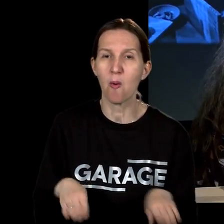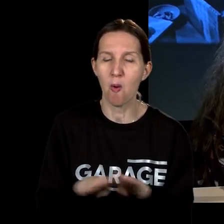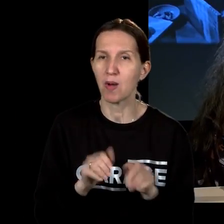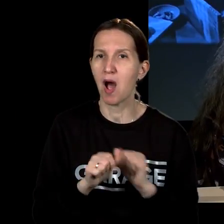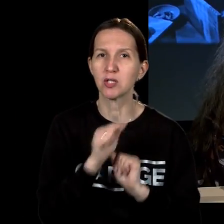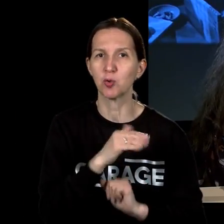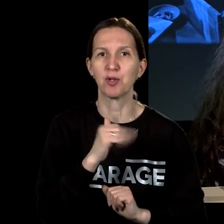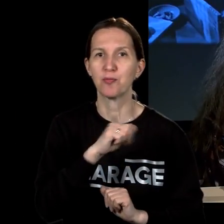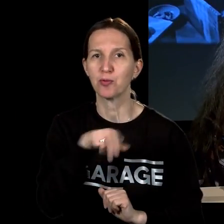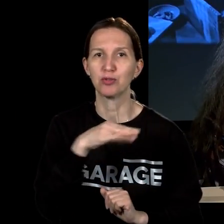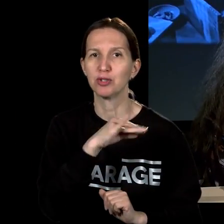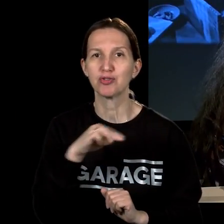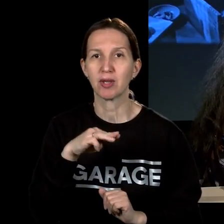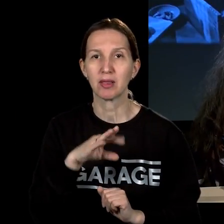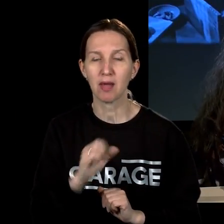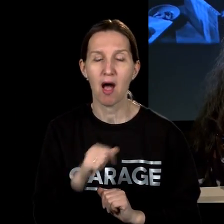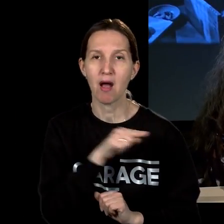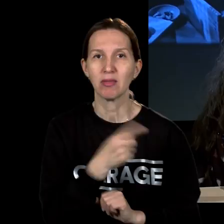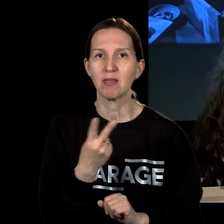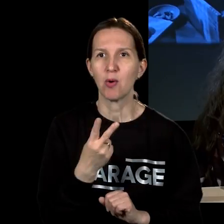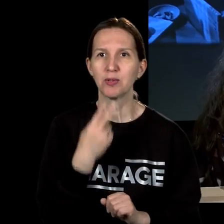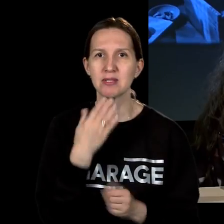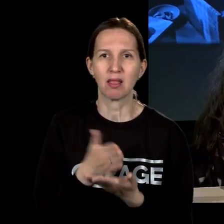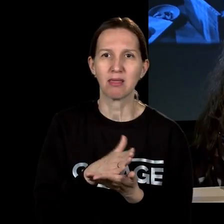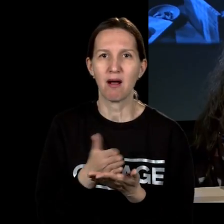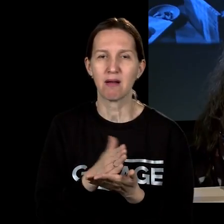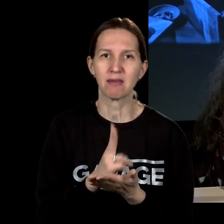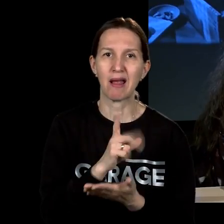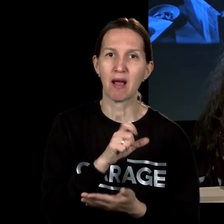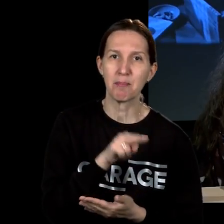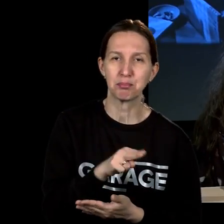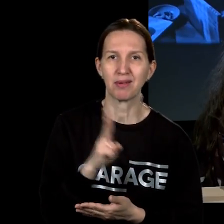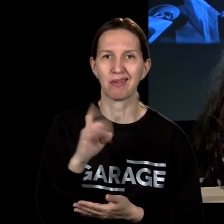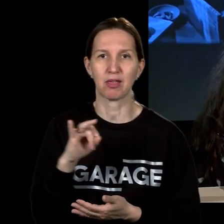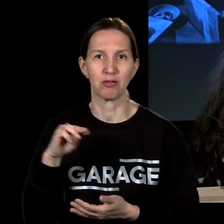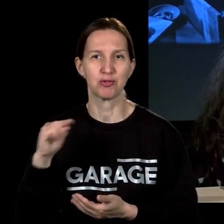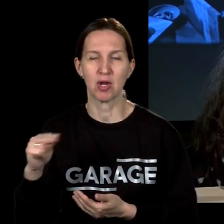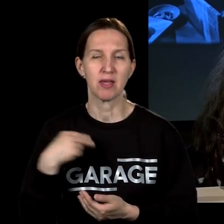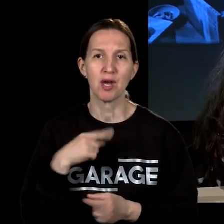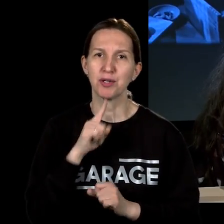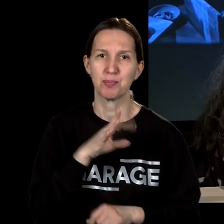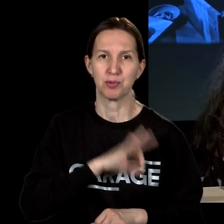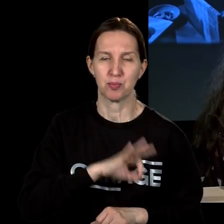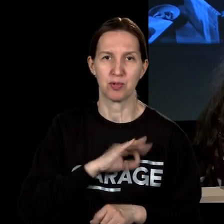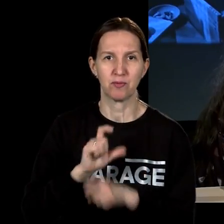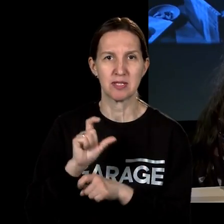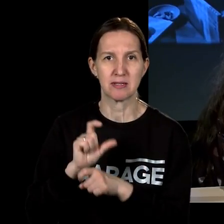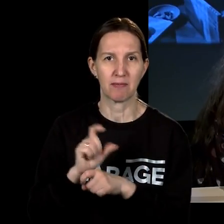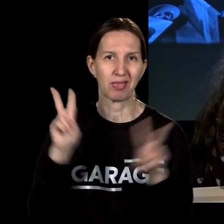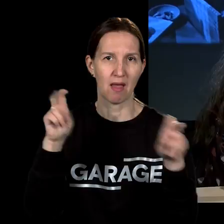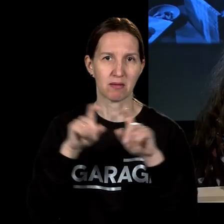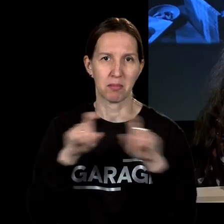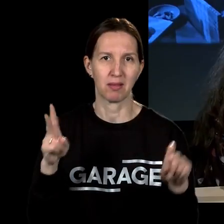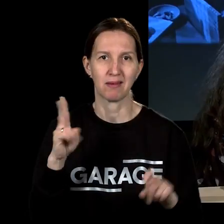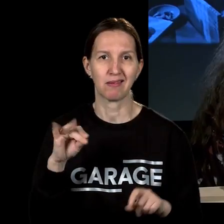Фуджита, находятся, так сказать, на грани кэмпа, на грани кича. Кэмп, я не буду употреблять слово кич сегодня,